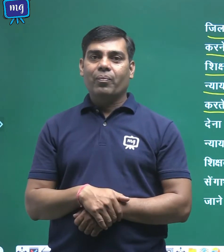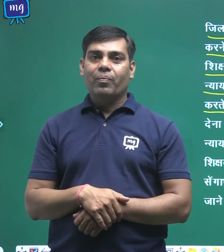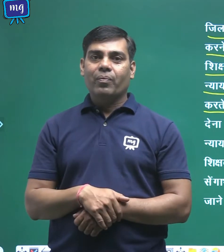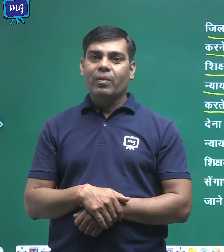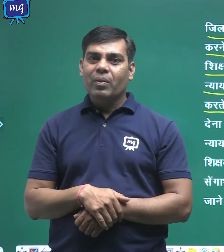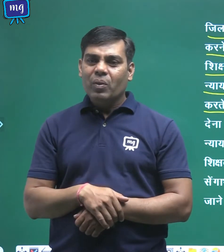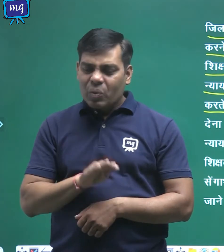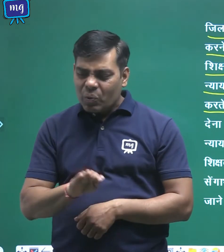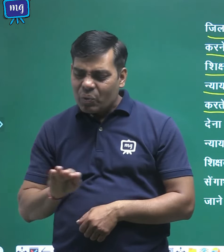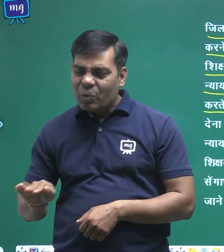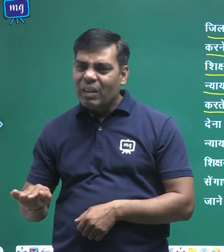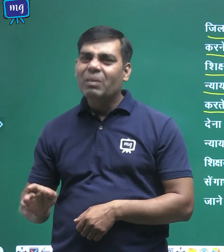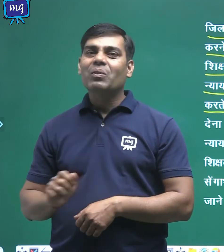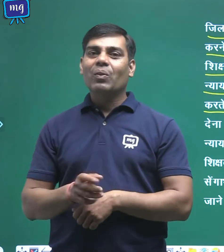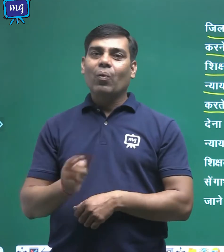बालकों को